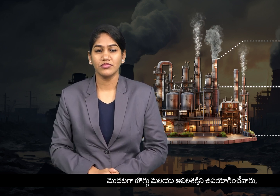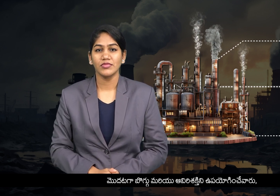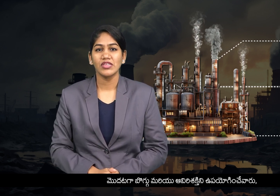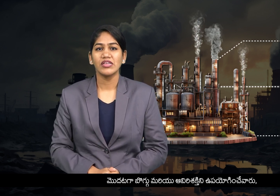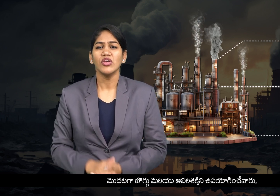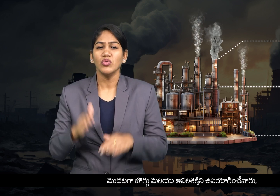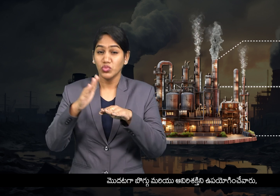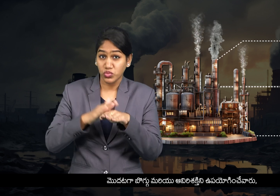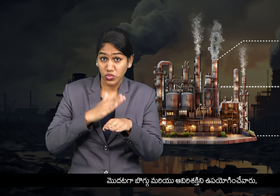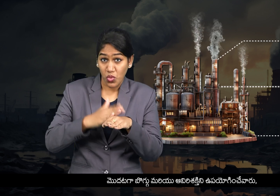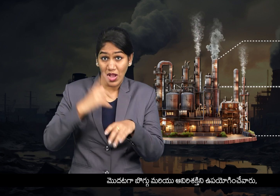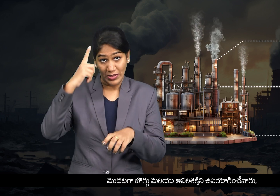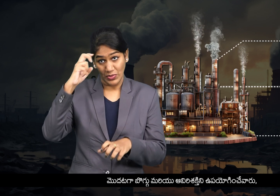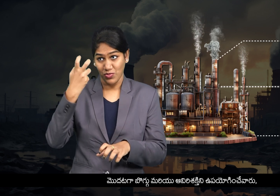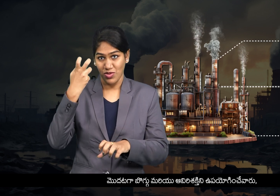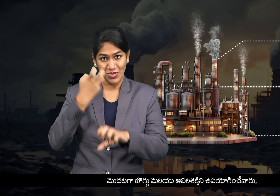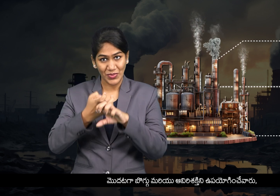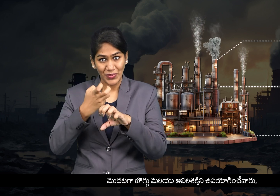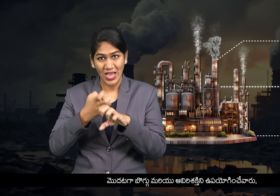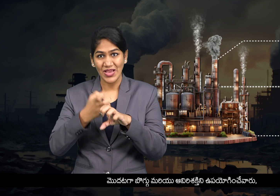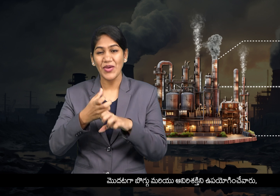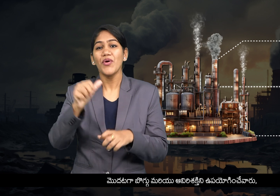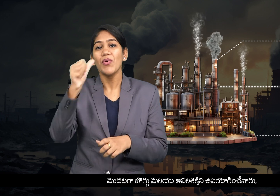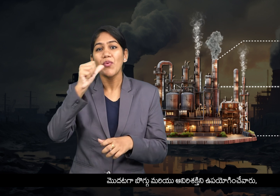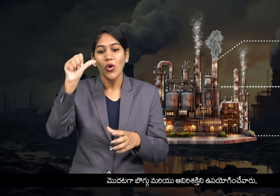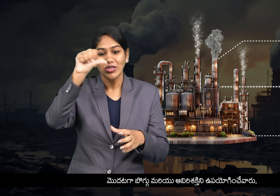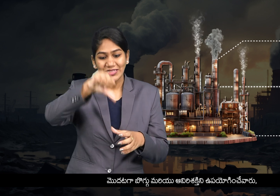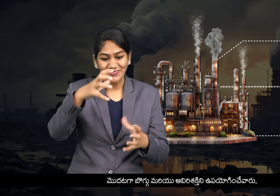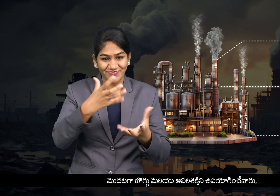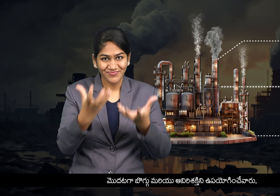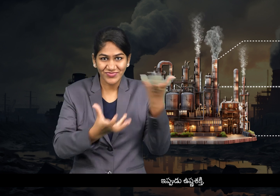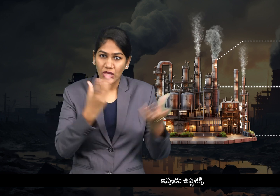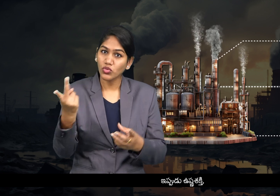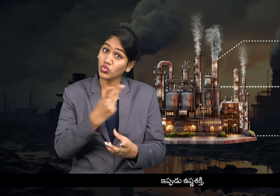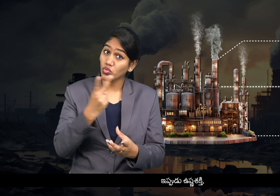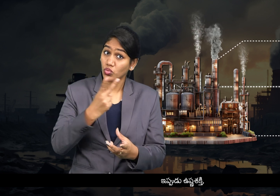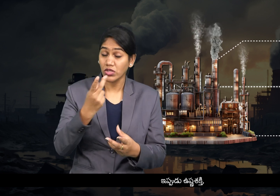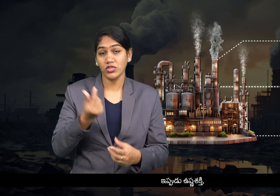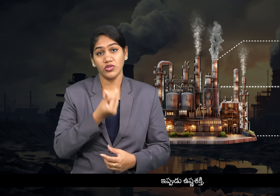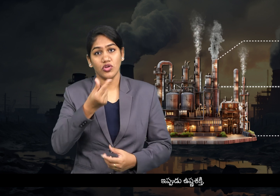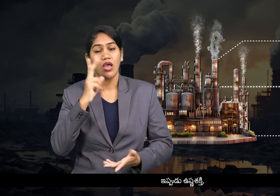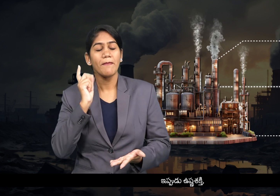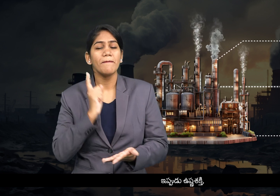మొదటగా బొగ్గు మరియు ఆవిరి శక్తిని ఉపయోగించేవారు. ఇప్పుడు ఉష్ణశక్తి,